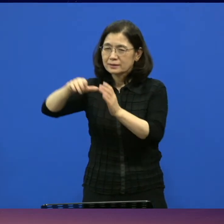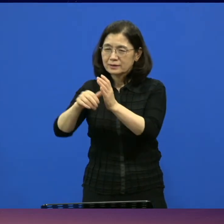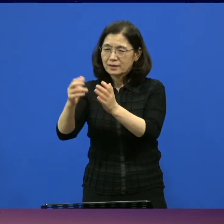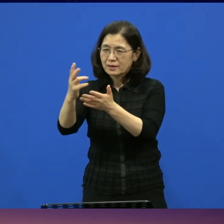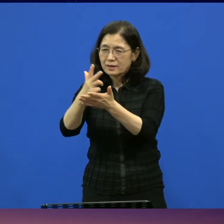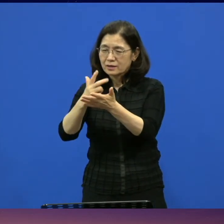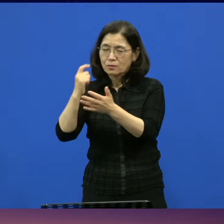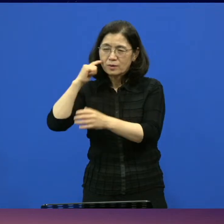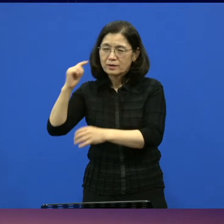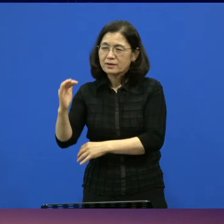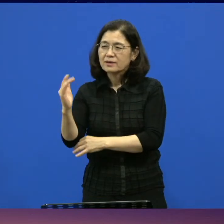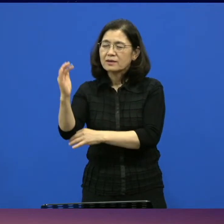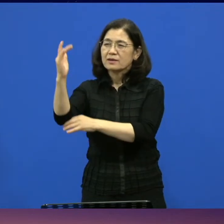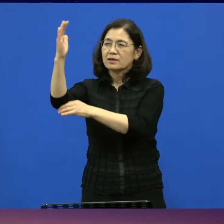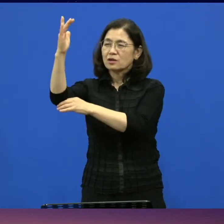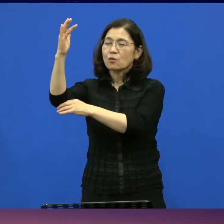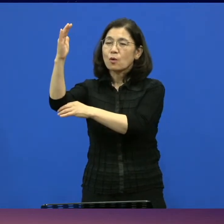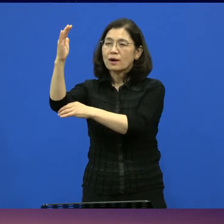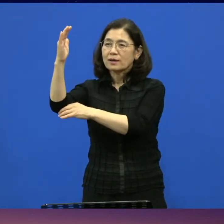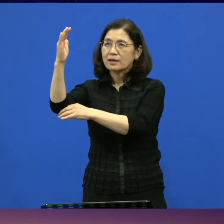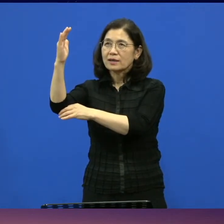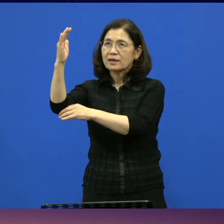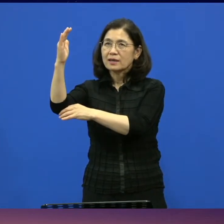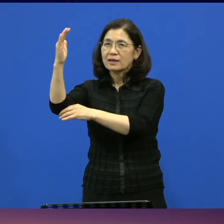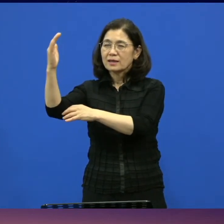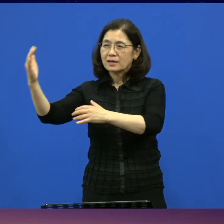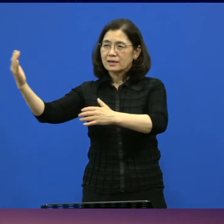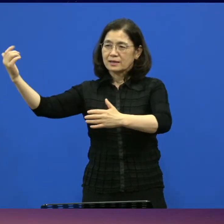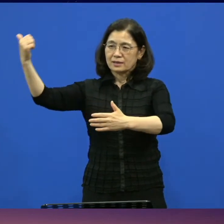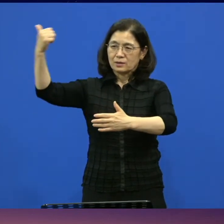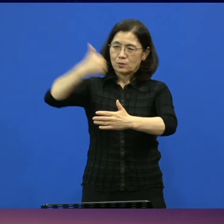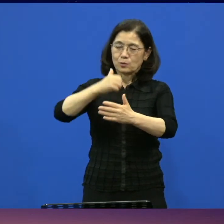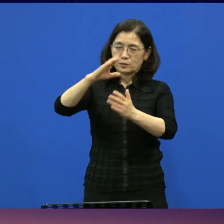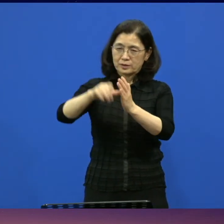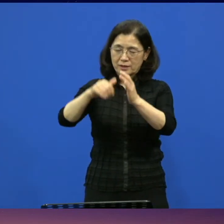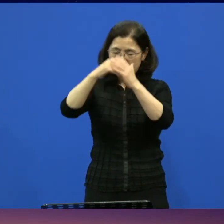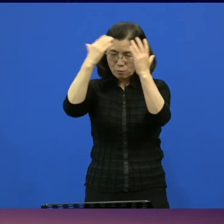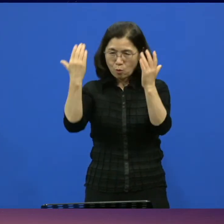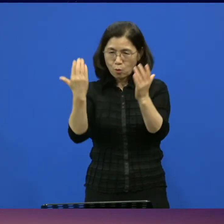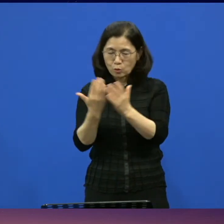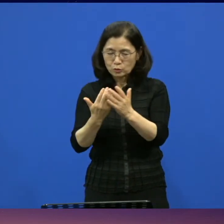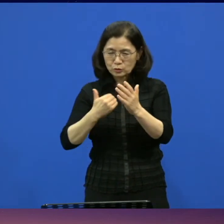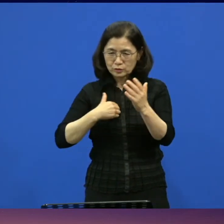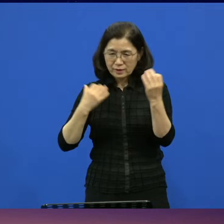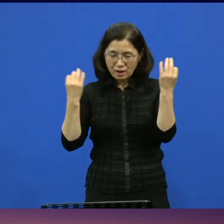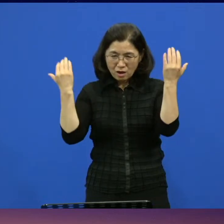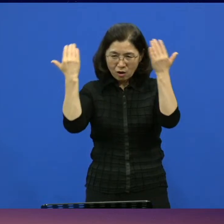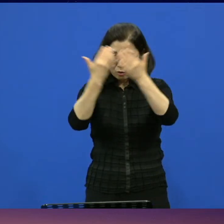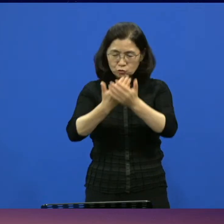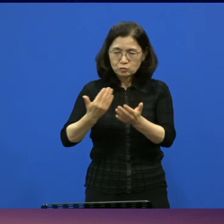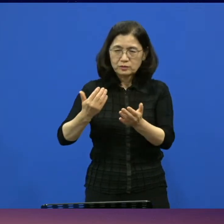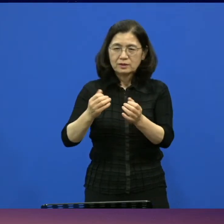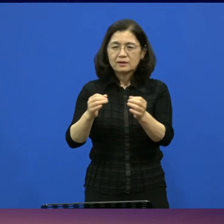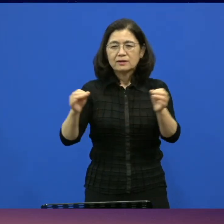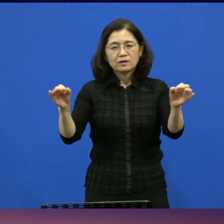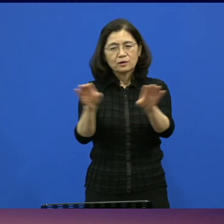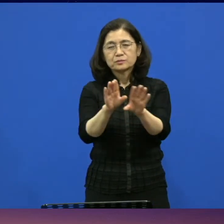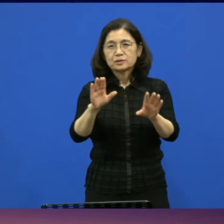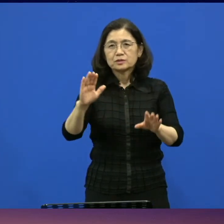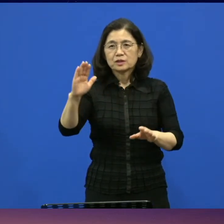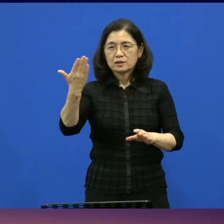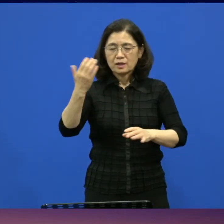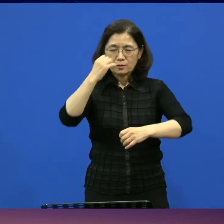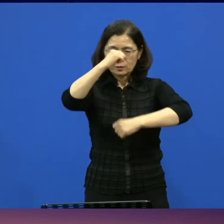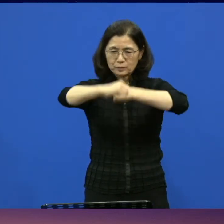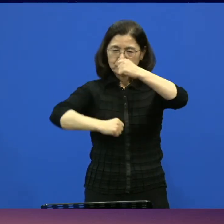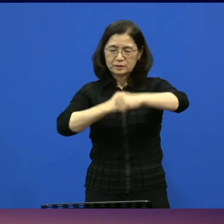영광이 여러분들의 심령을 덮을 때 우리의 모든 어둠은 떠나가고 우리는 진정한 자유를 누리게 될 것이고 우리에 있는 어떤